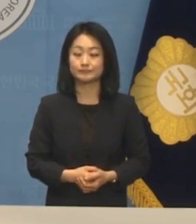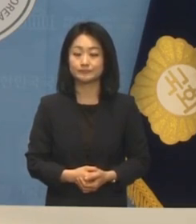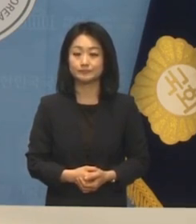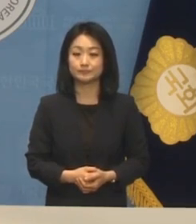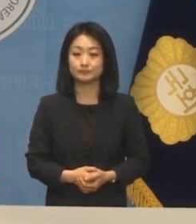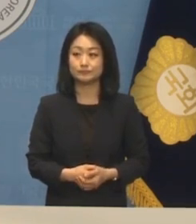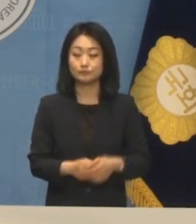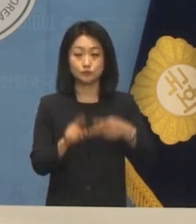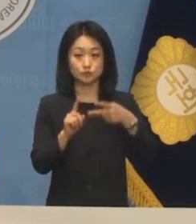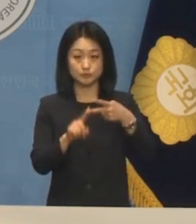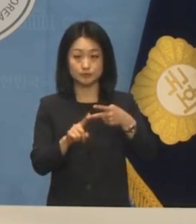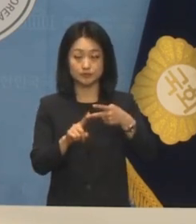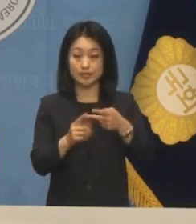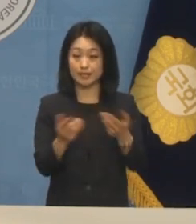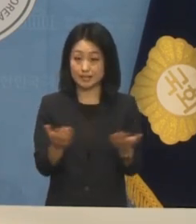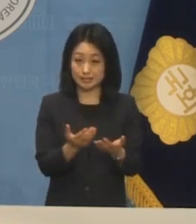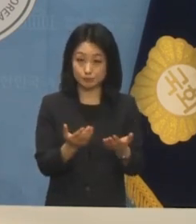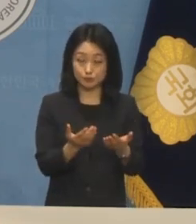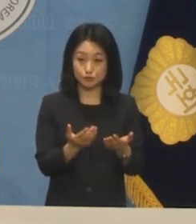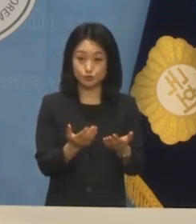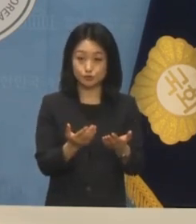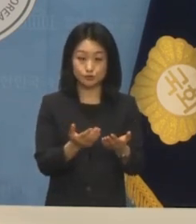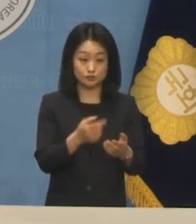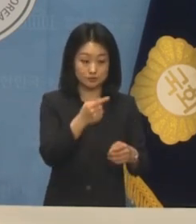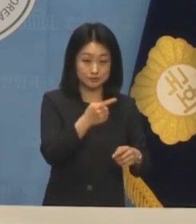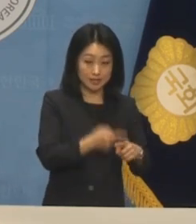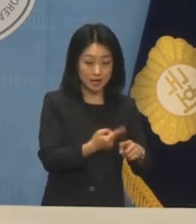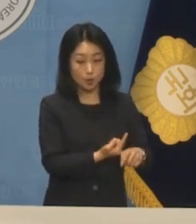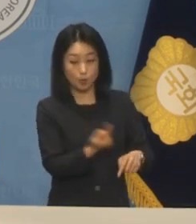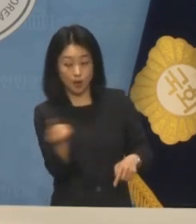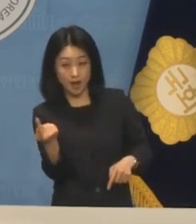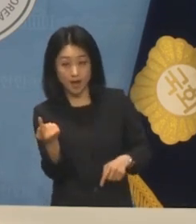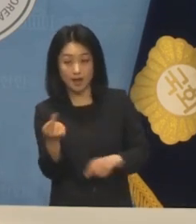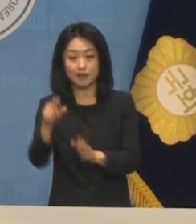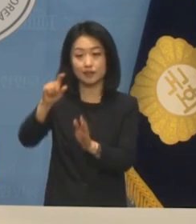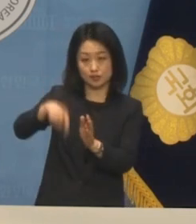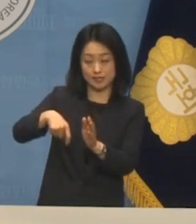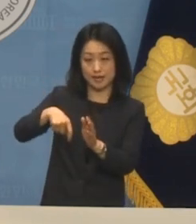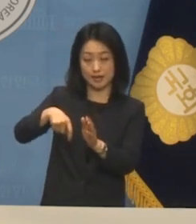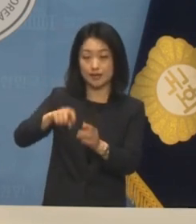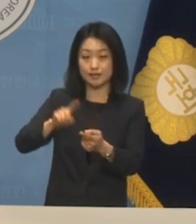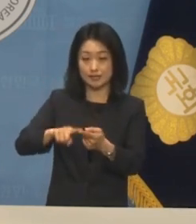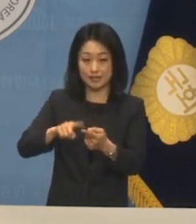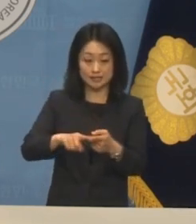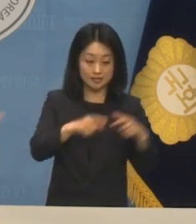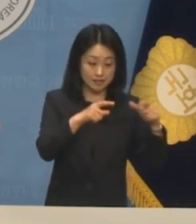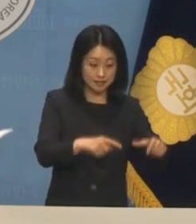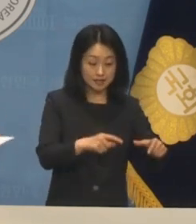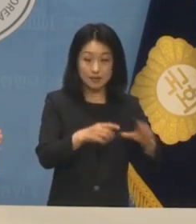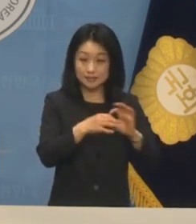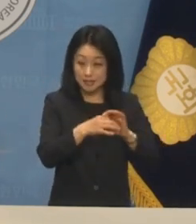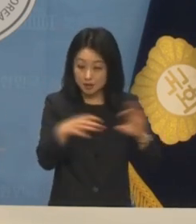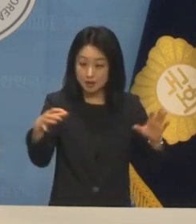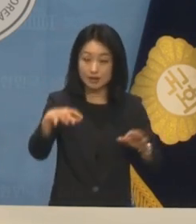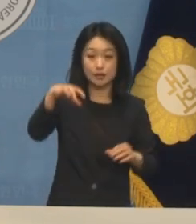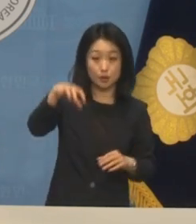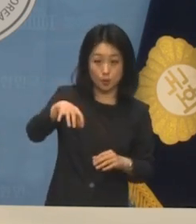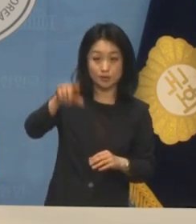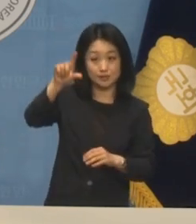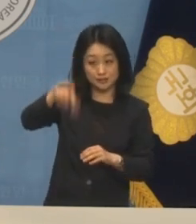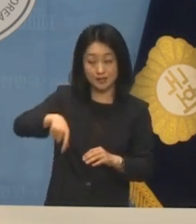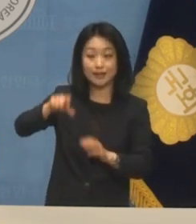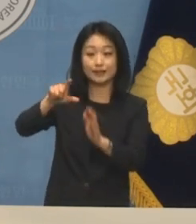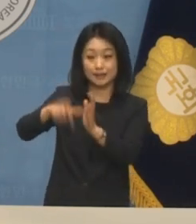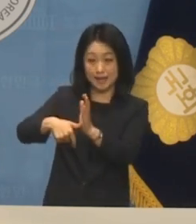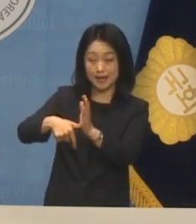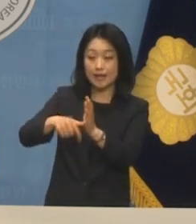두 번째, 근무지 이탈 결제는 업무 추진비 공통 지침에 따라 관할 근무지와 무관한 지역에서 사용할